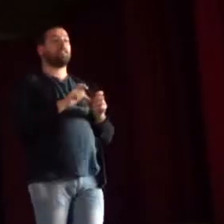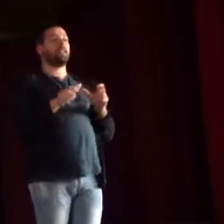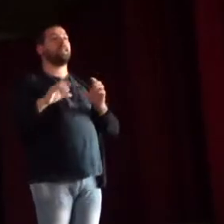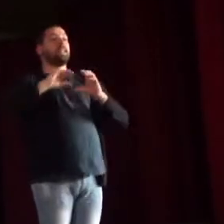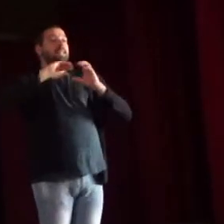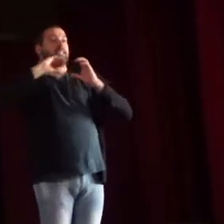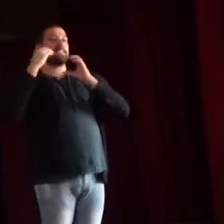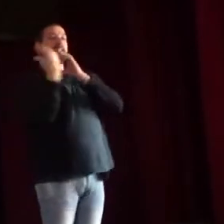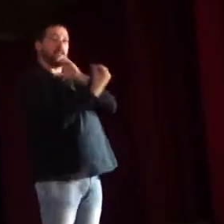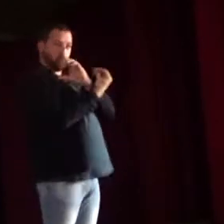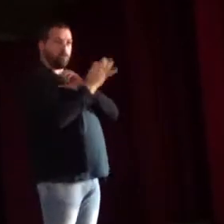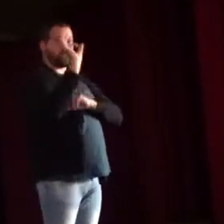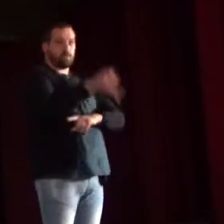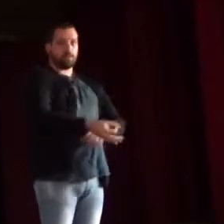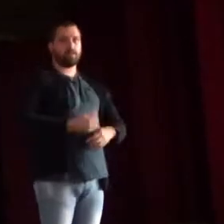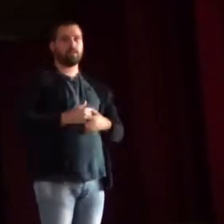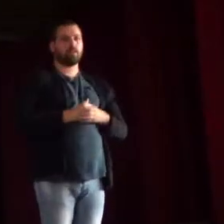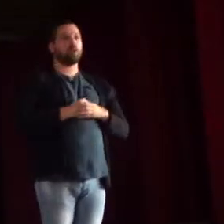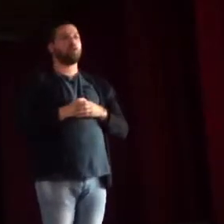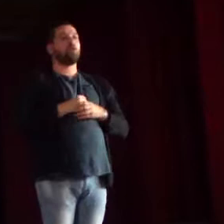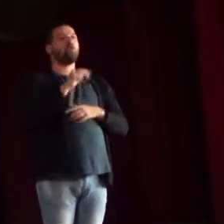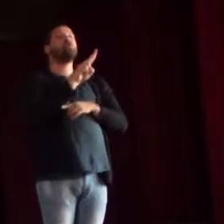Saturne, j'ai entendu.